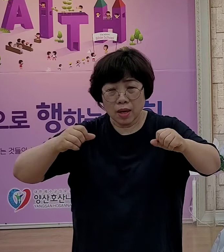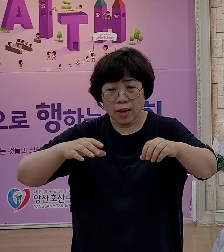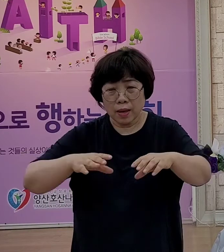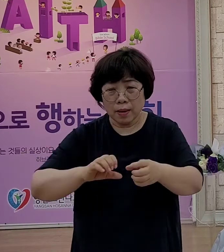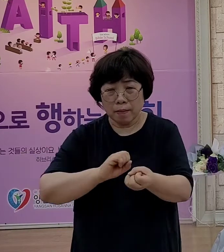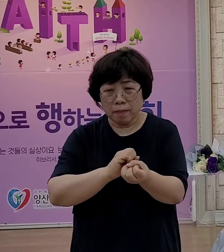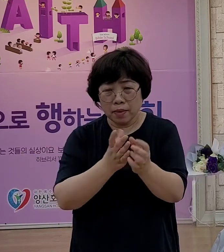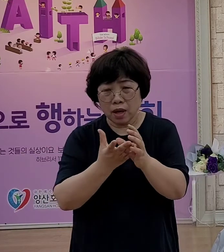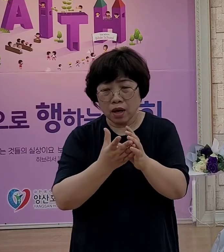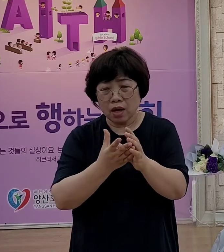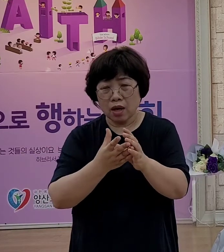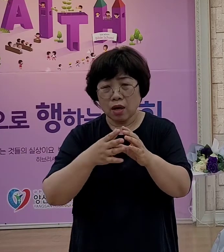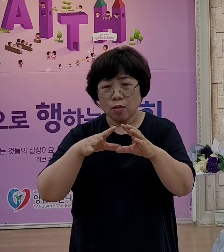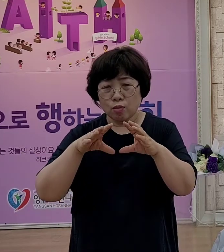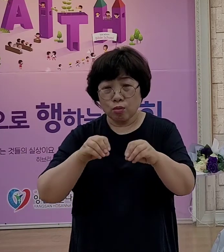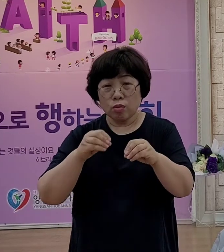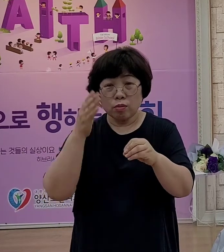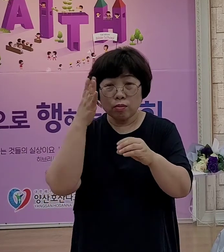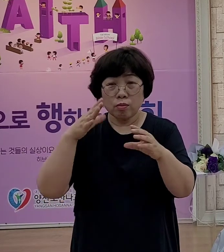시들은 이 영혼.